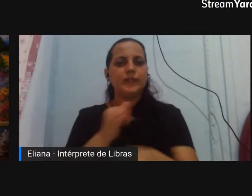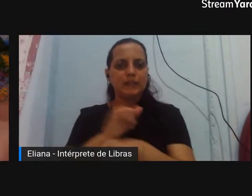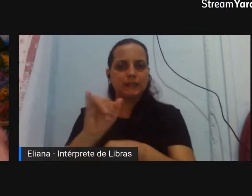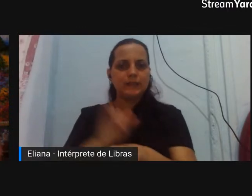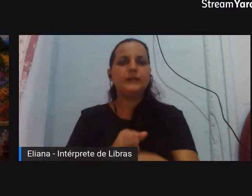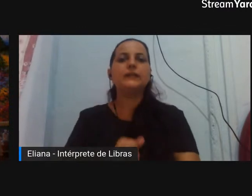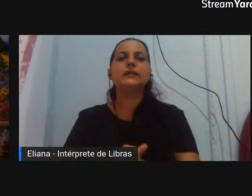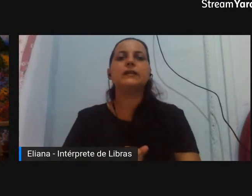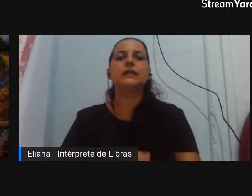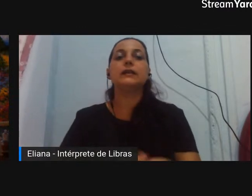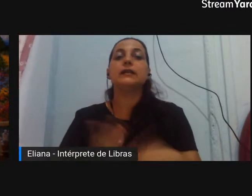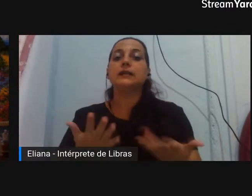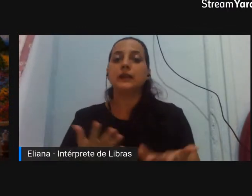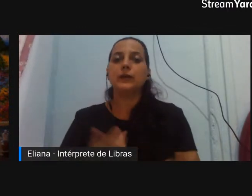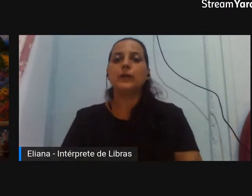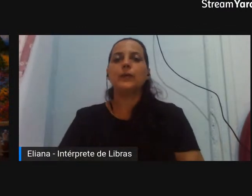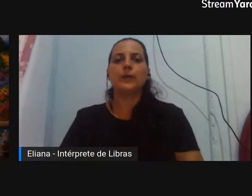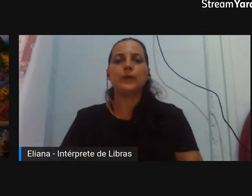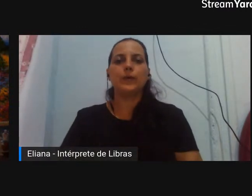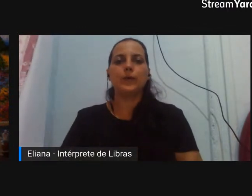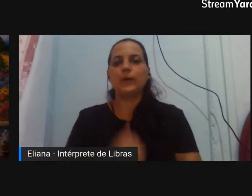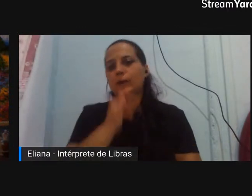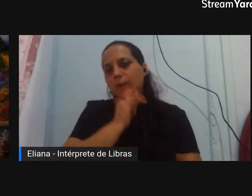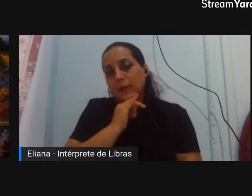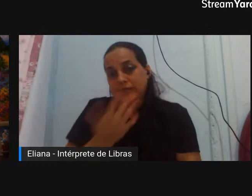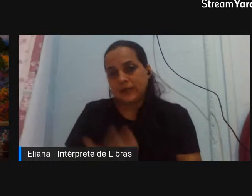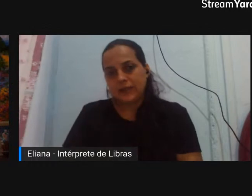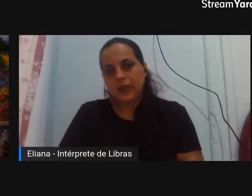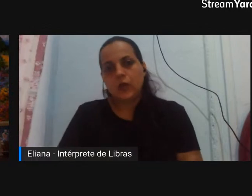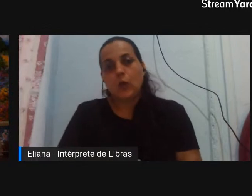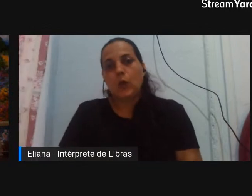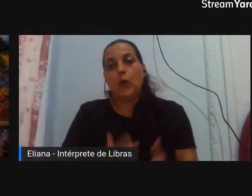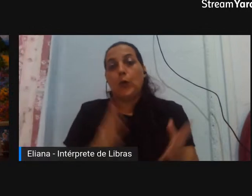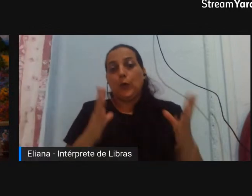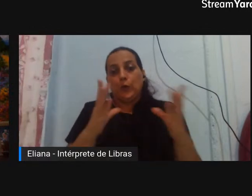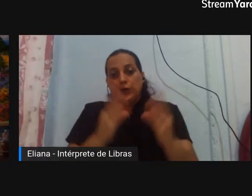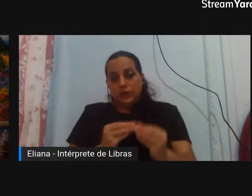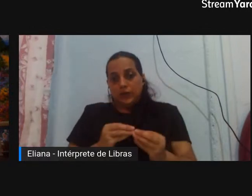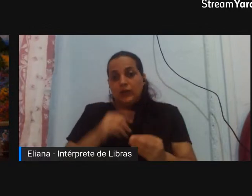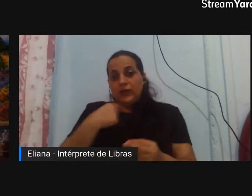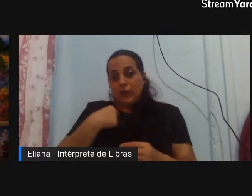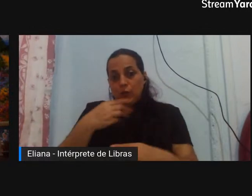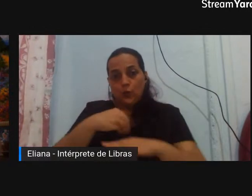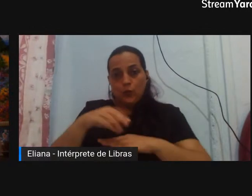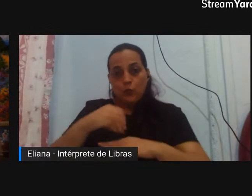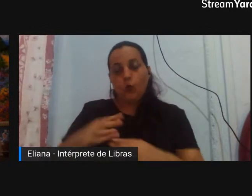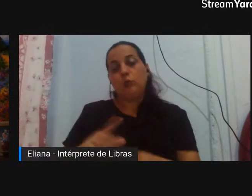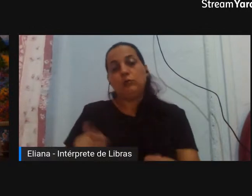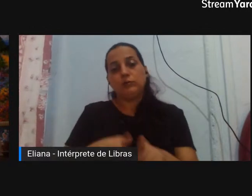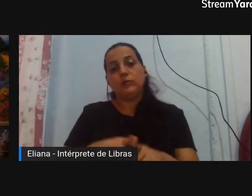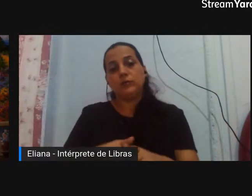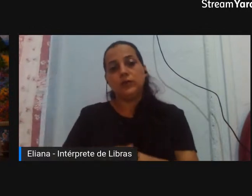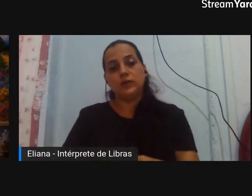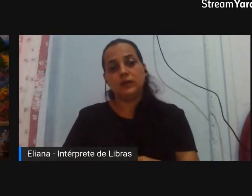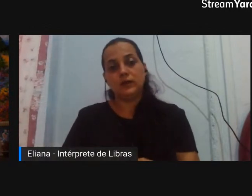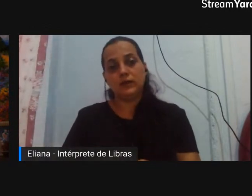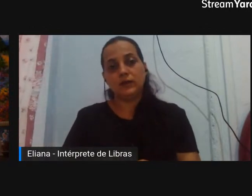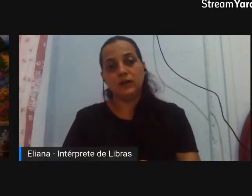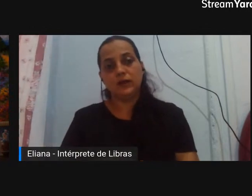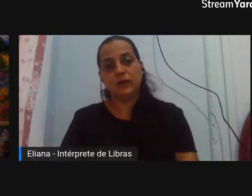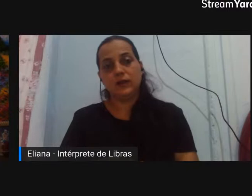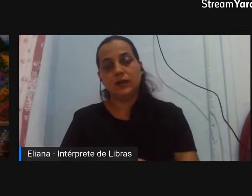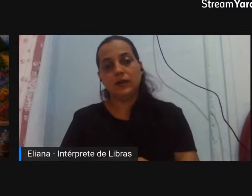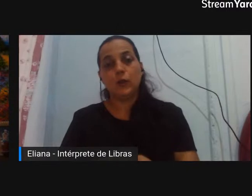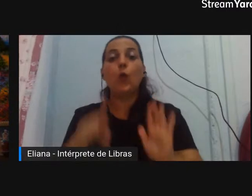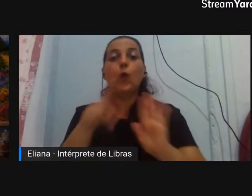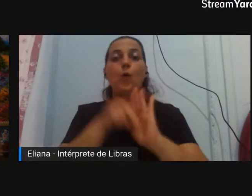Isso, digamos, de forma assim, muito geral e simplificada, é a essência do projeto